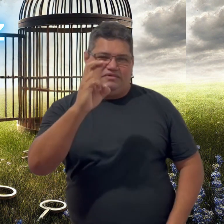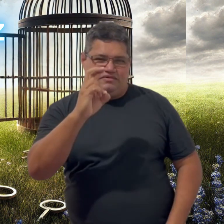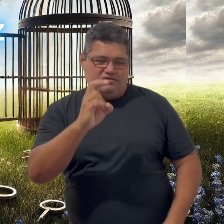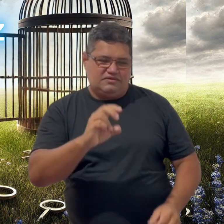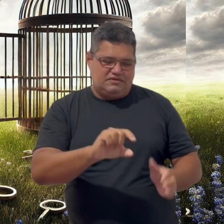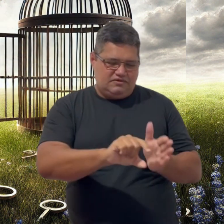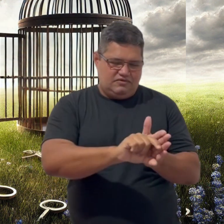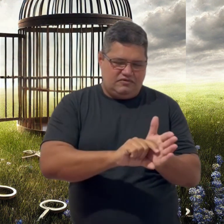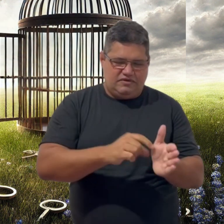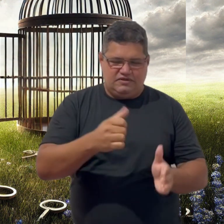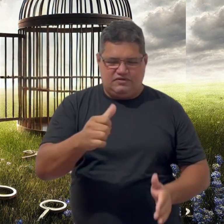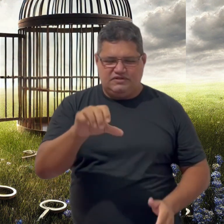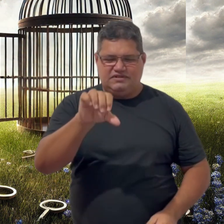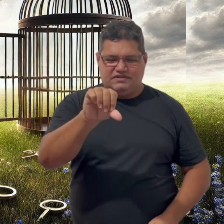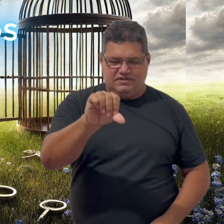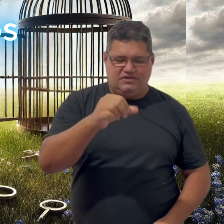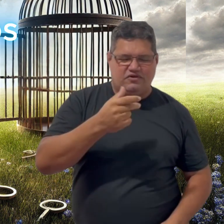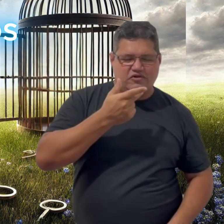que diz: